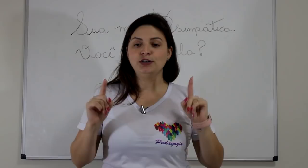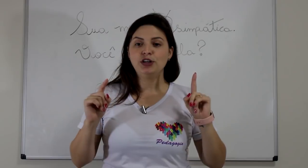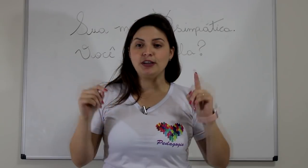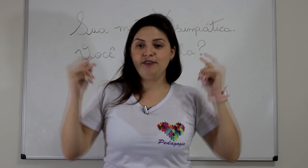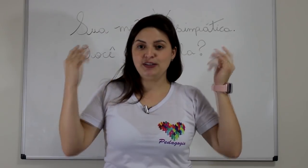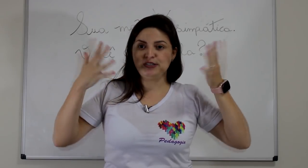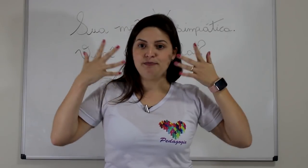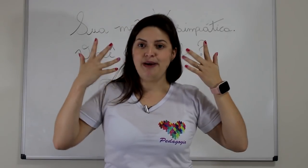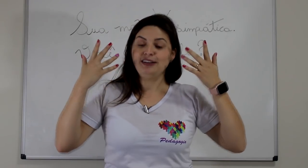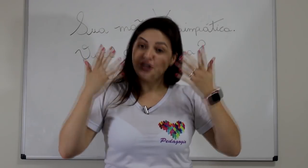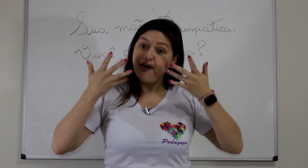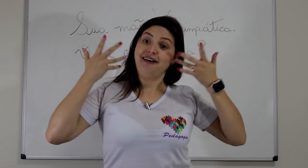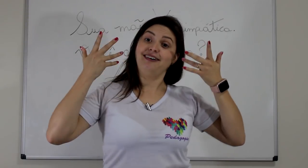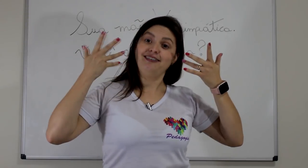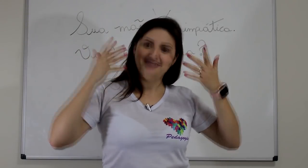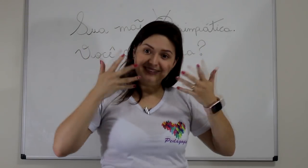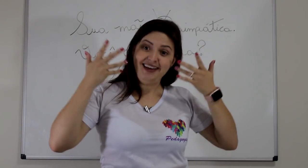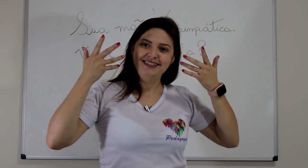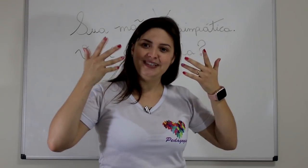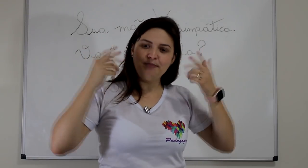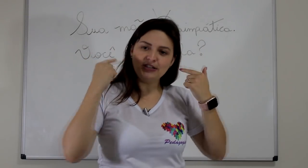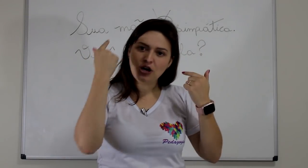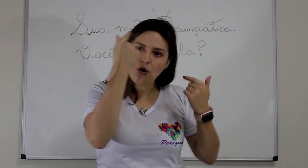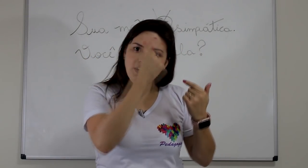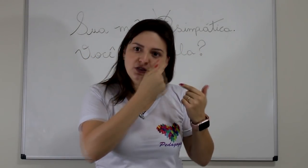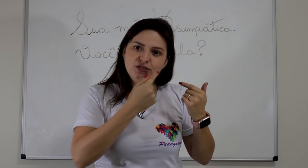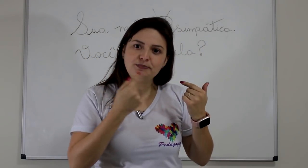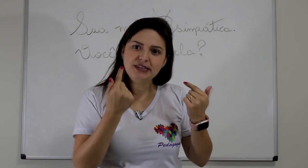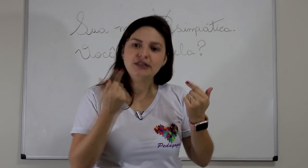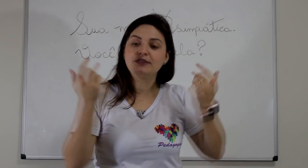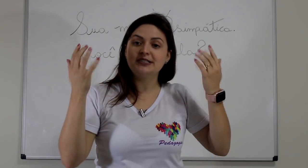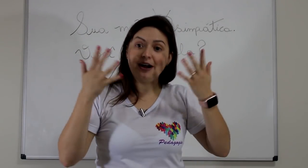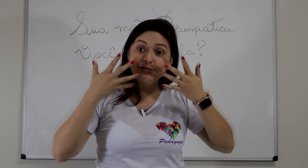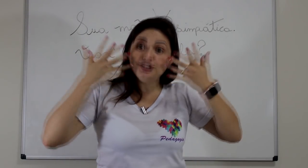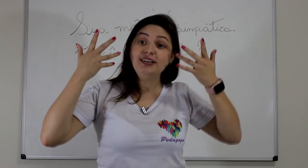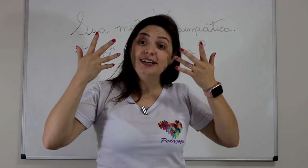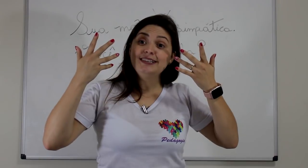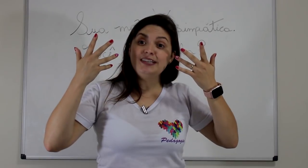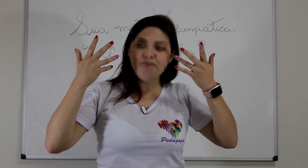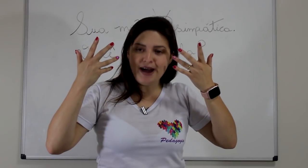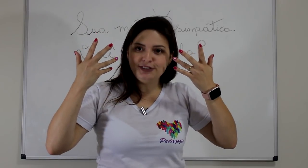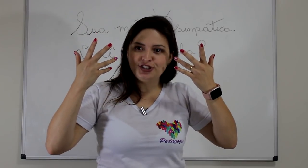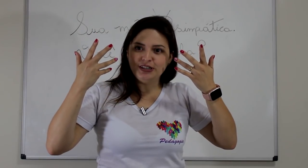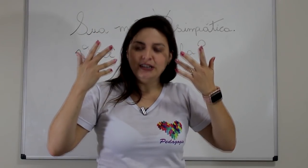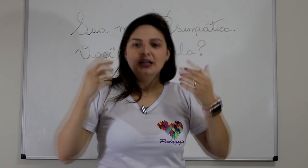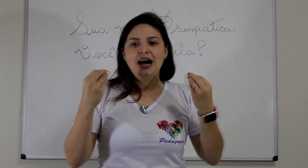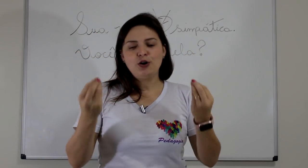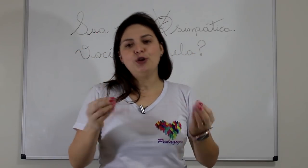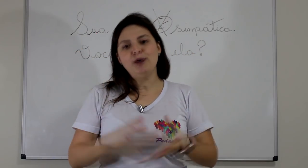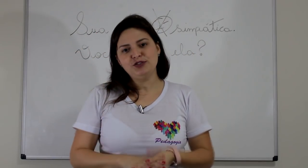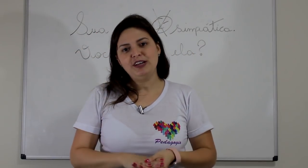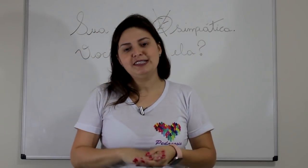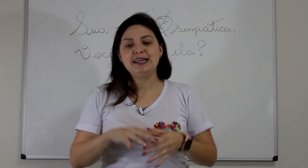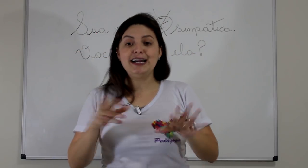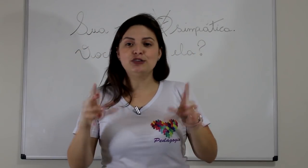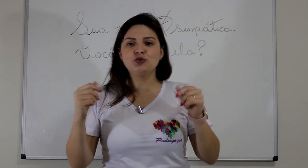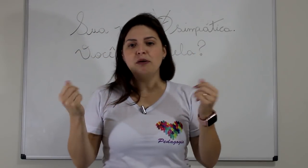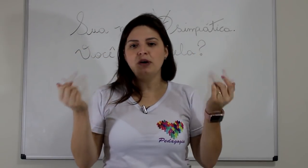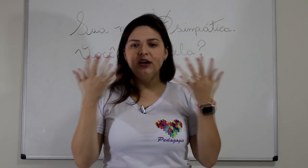na hora que faz o simpática, ó, né? Simpática. Olha a sua expressão facial de simpática. Agora, eu posso falar assim, a sua mãe